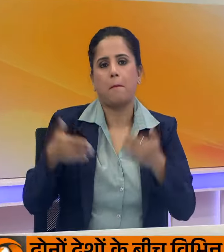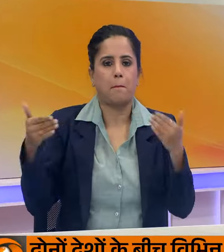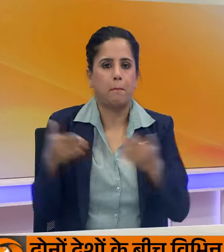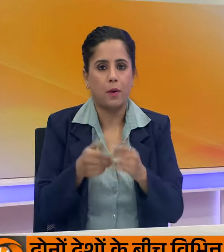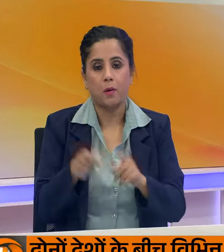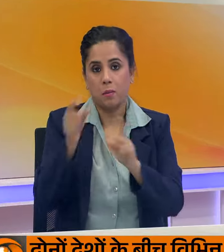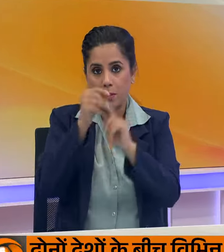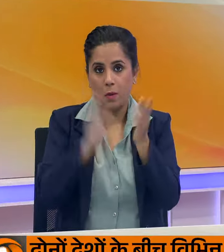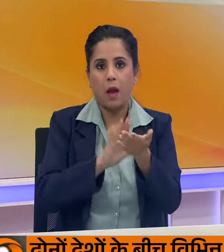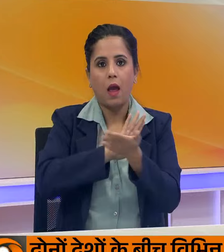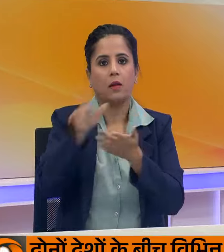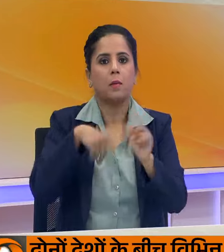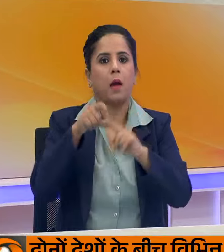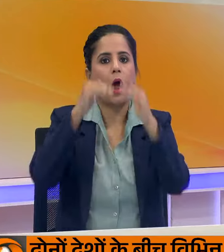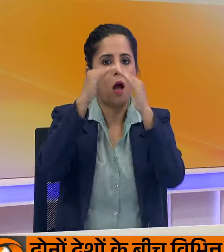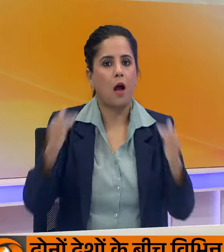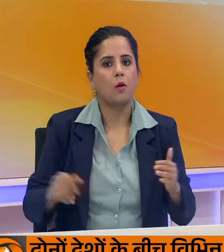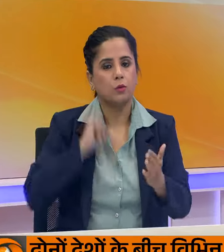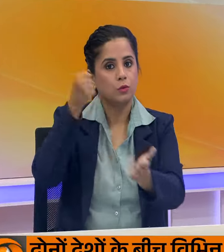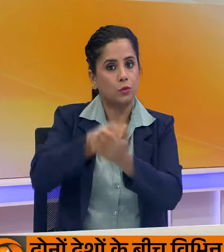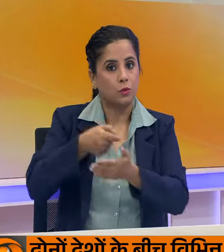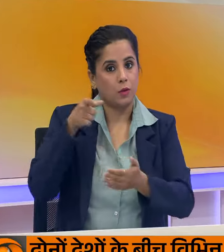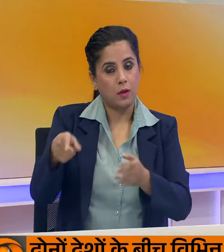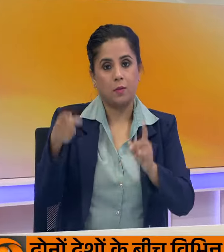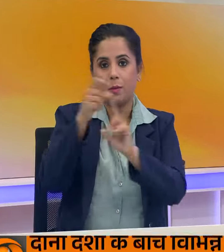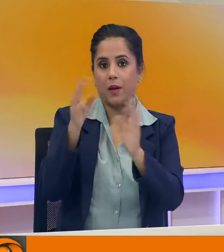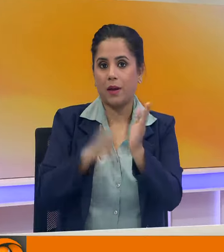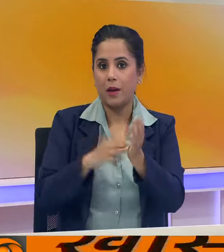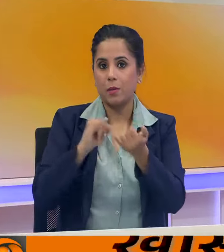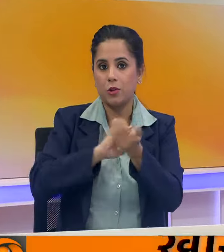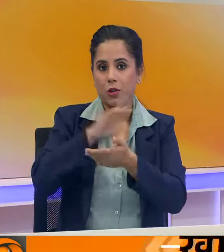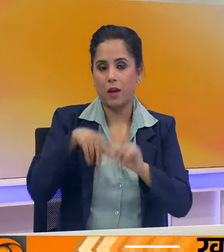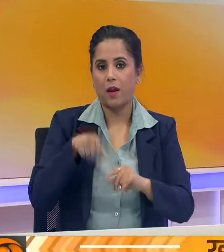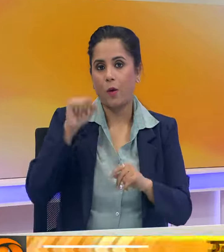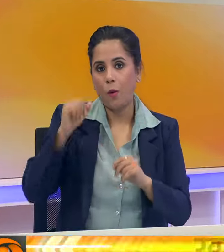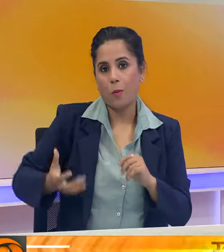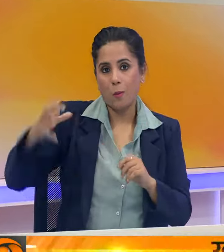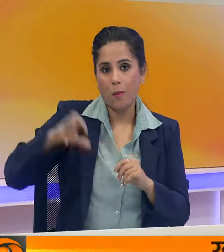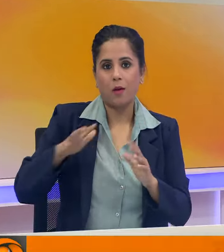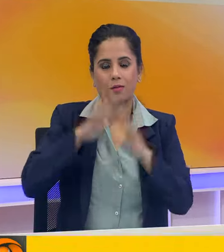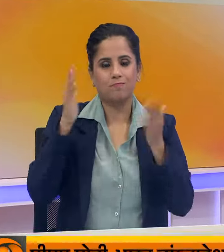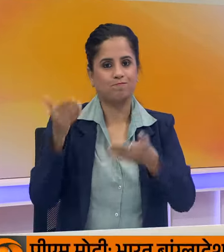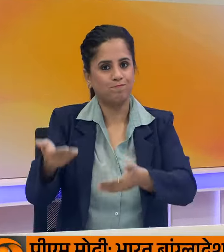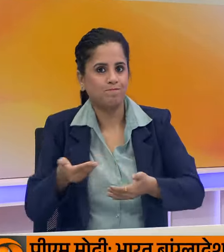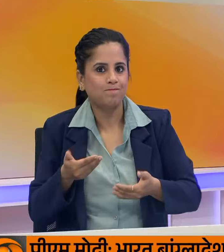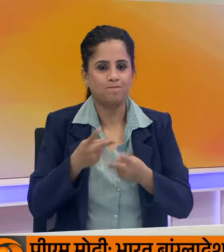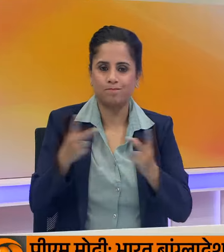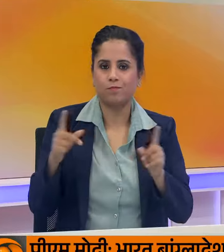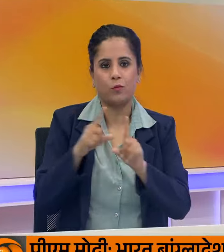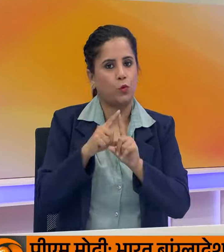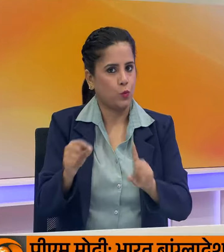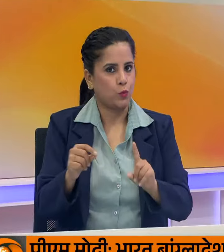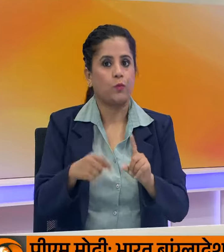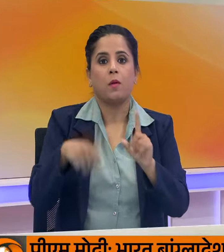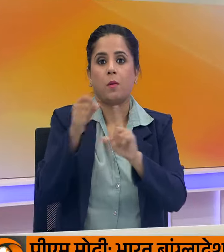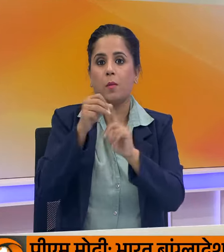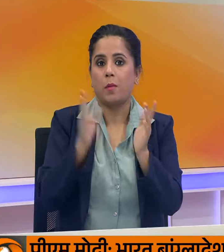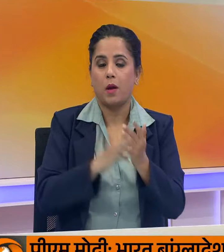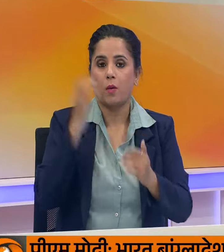पीएम ने हैदराबाद हाउस पहुंचने पर प्रधानमंत्री शेख हसीना का गर्म जोशी से स्वागत किया